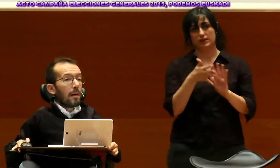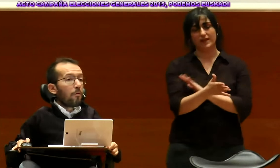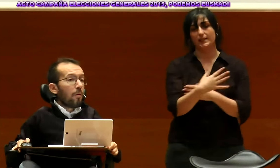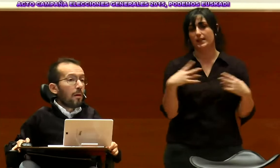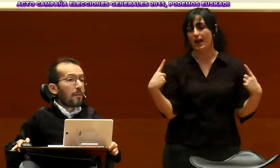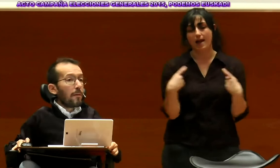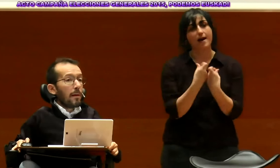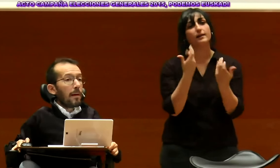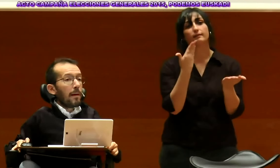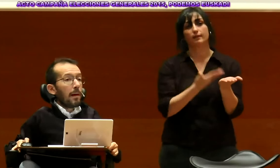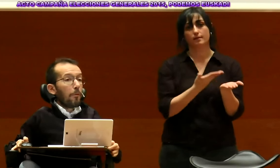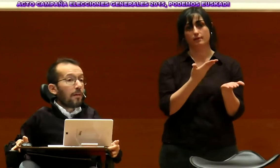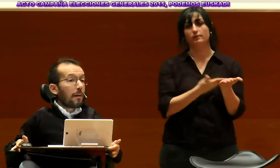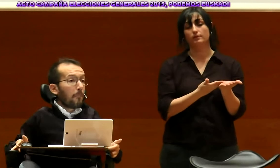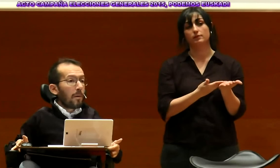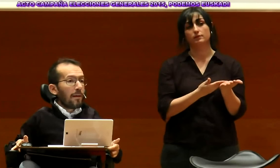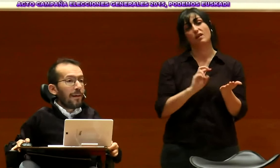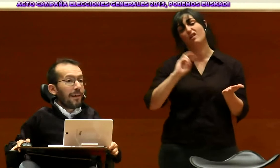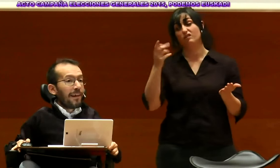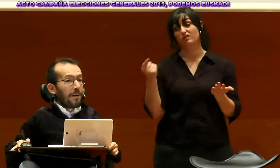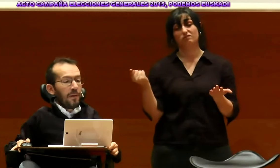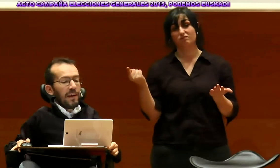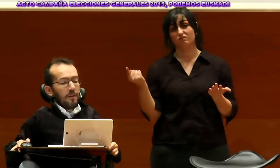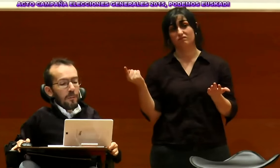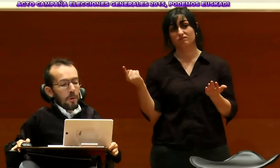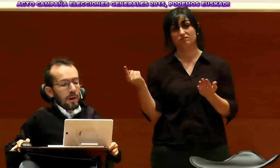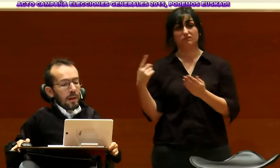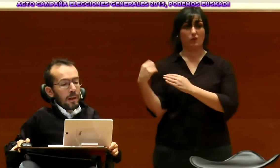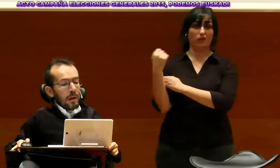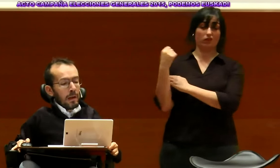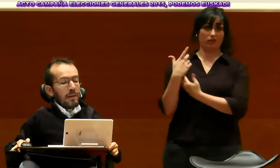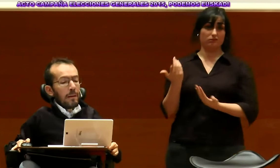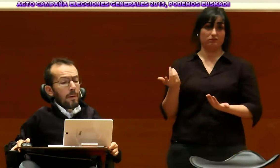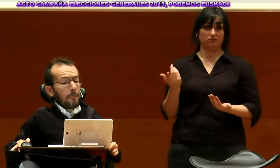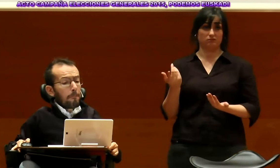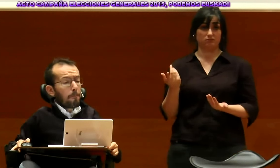y hay otras que no las dan. ¿Para qué nos vamos a engañar?